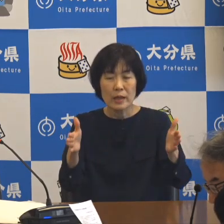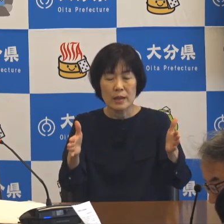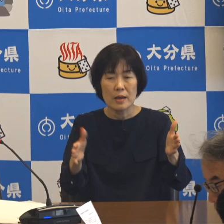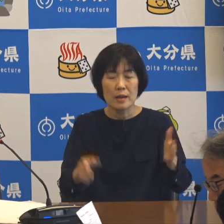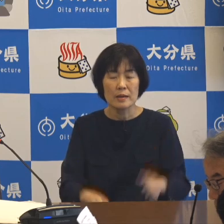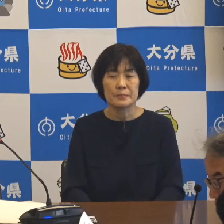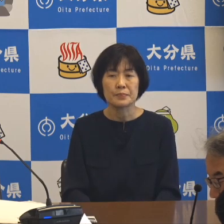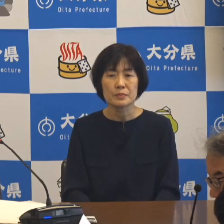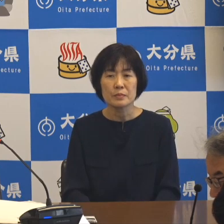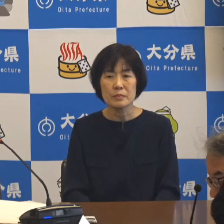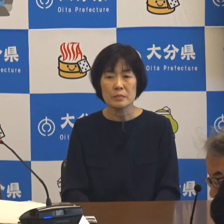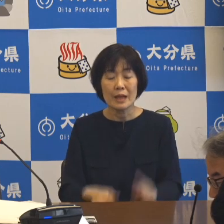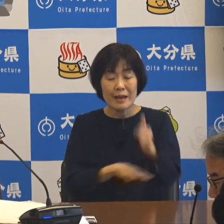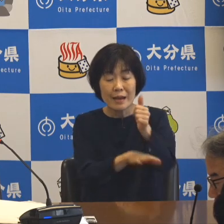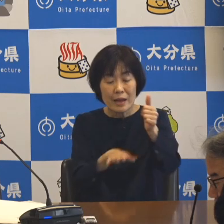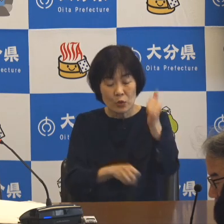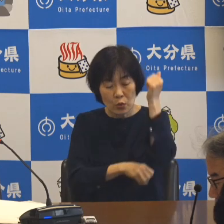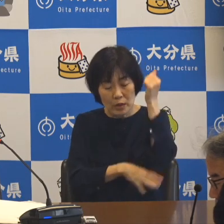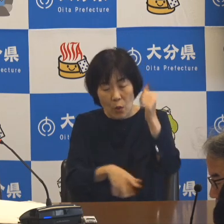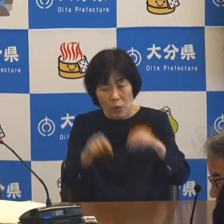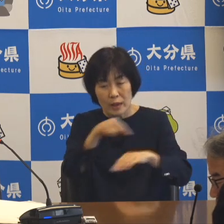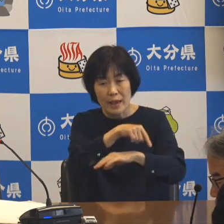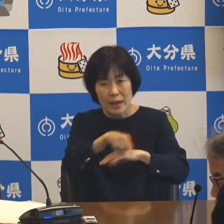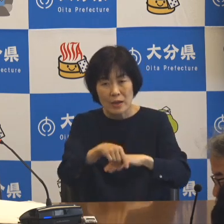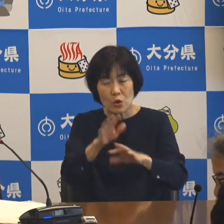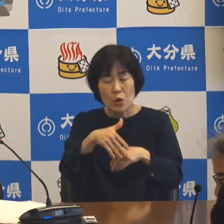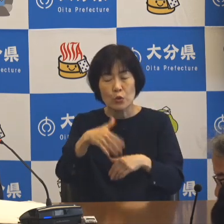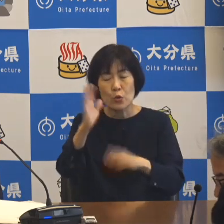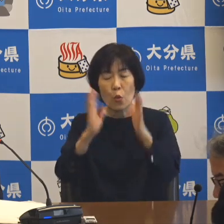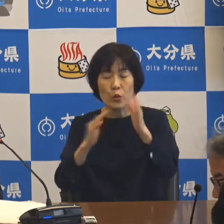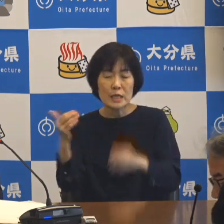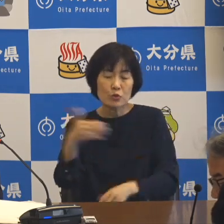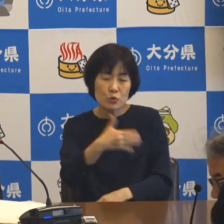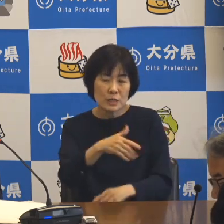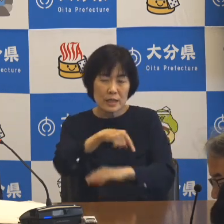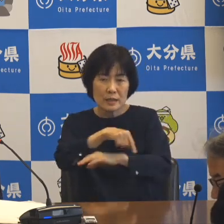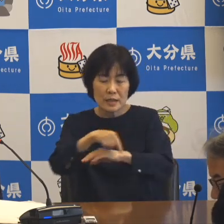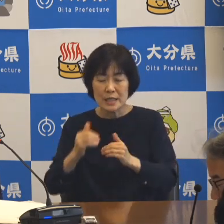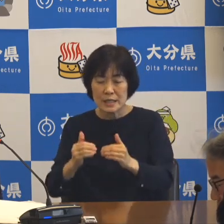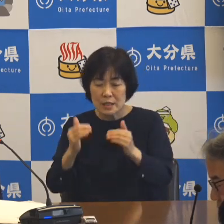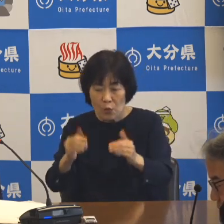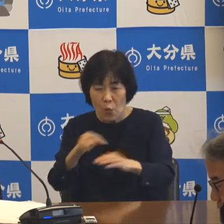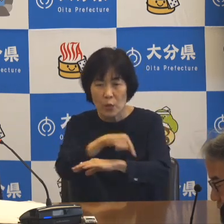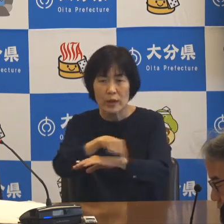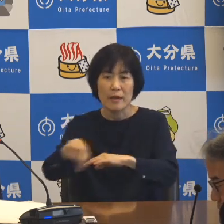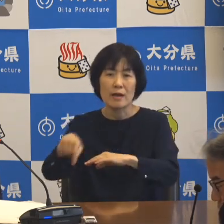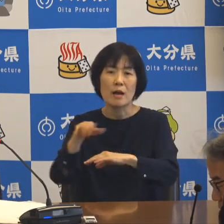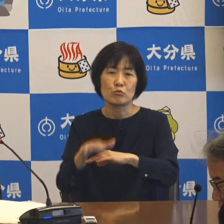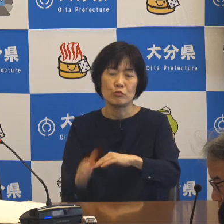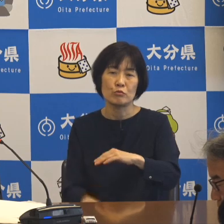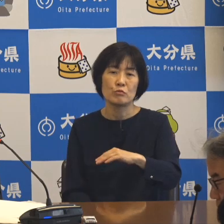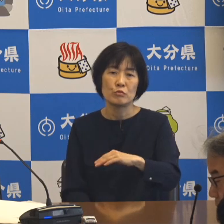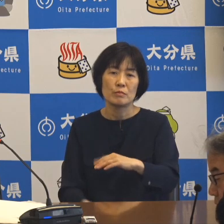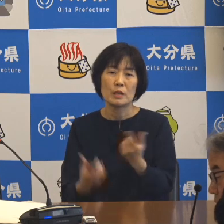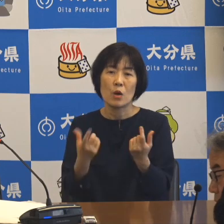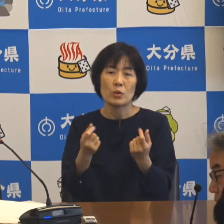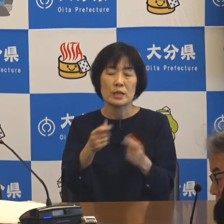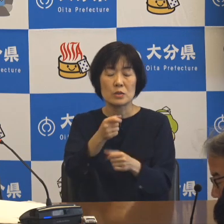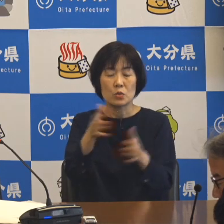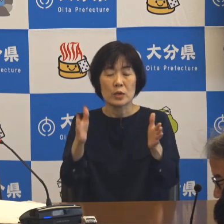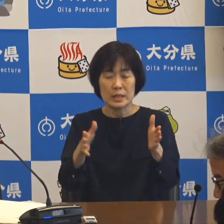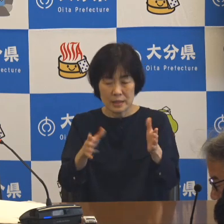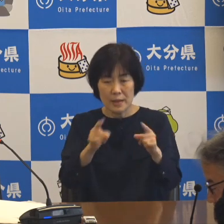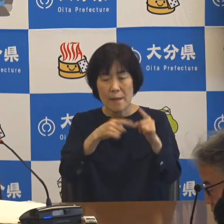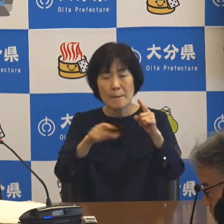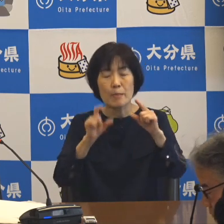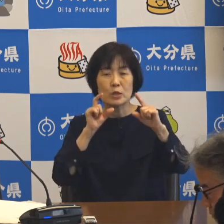環境基本計画と農林水産業振興計画というのを今、同じく同期間にパブリックコメントを募